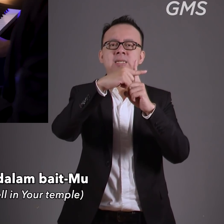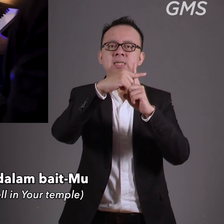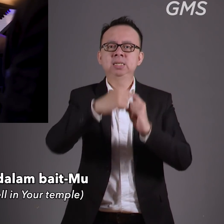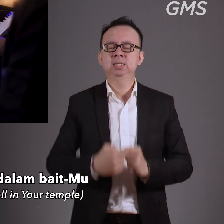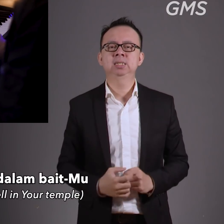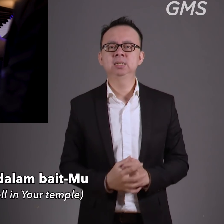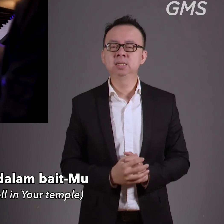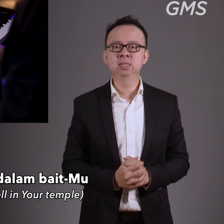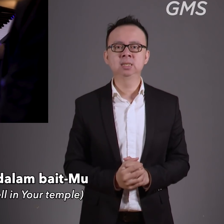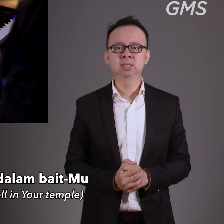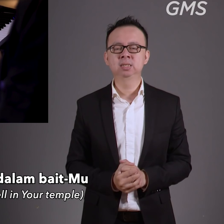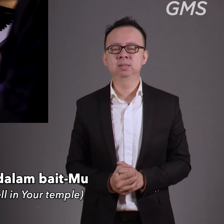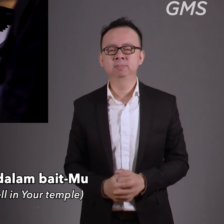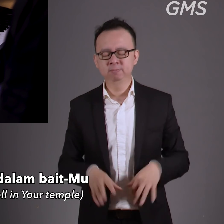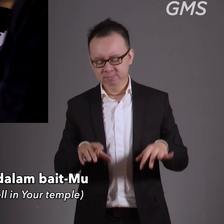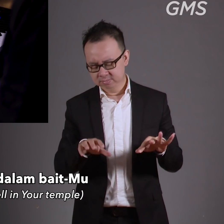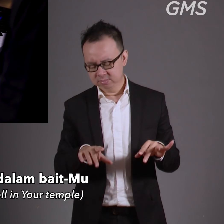bait-Mu.